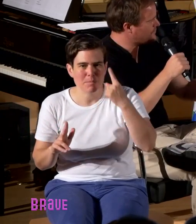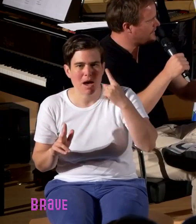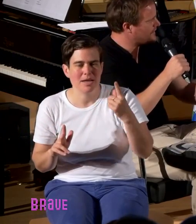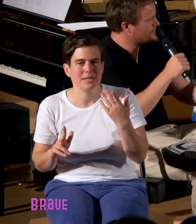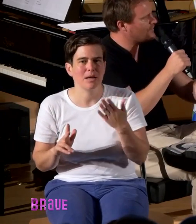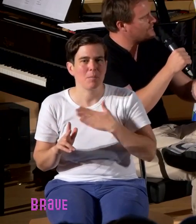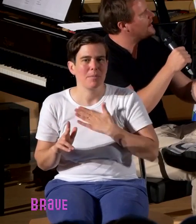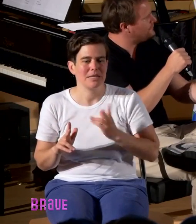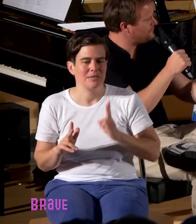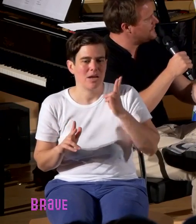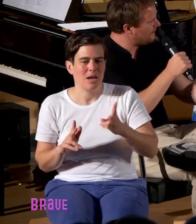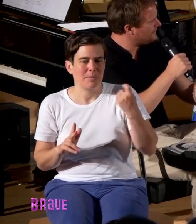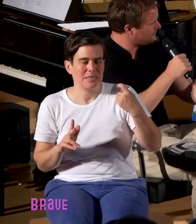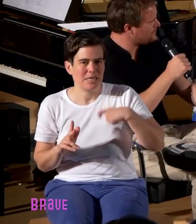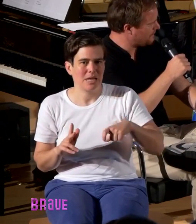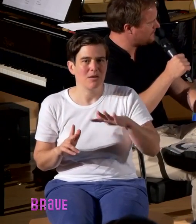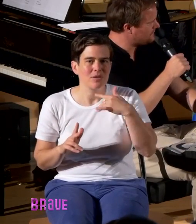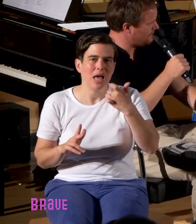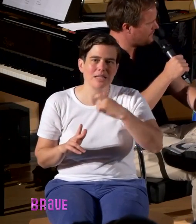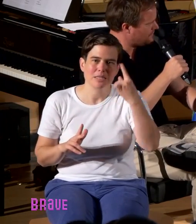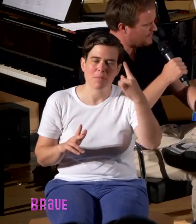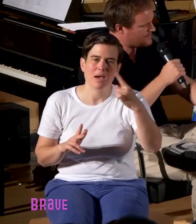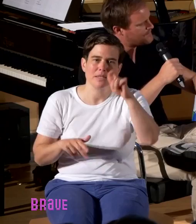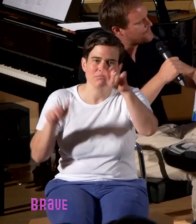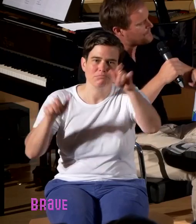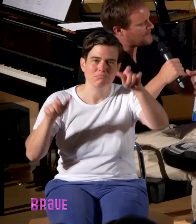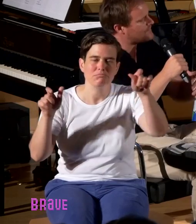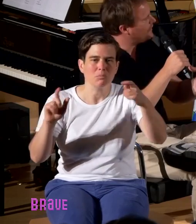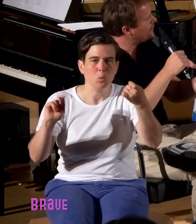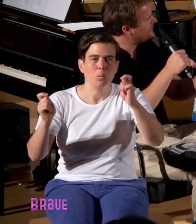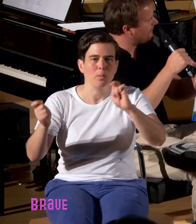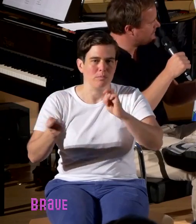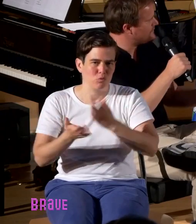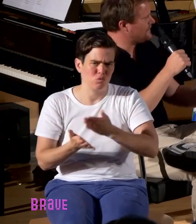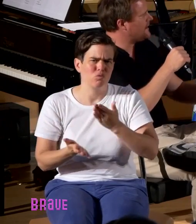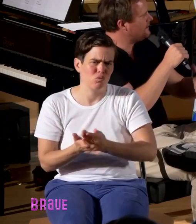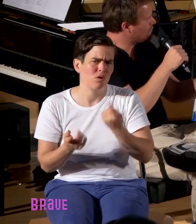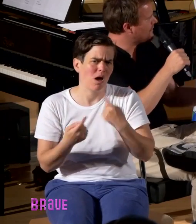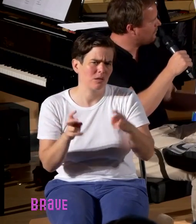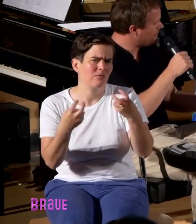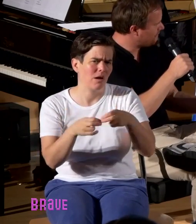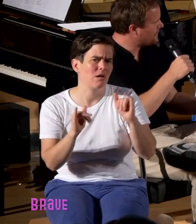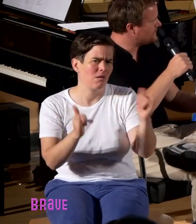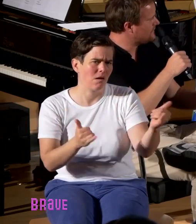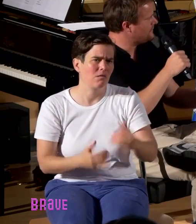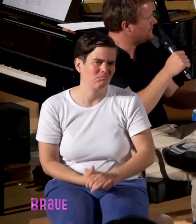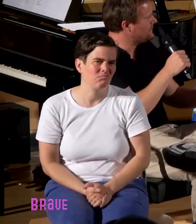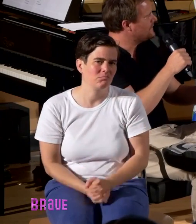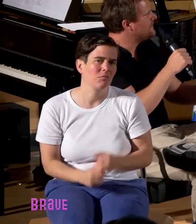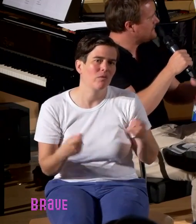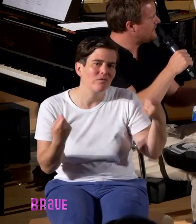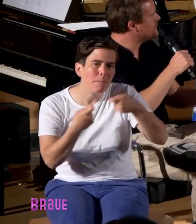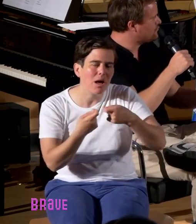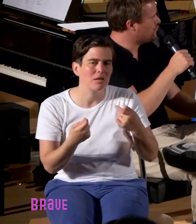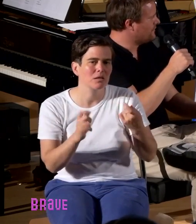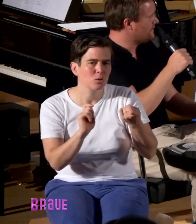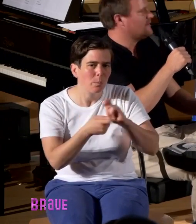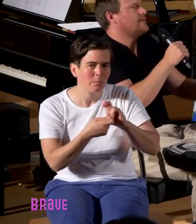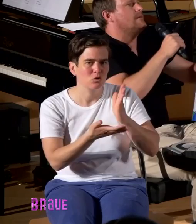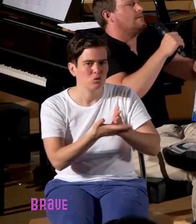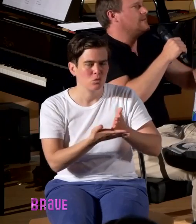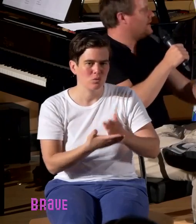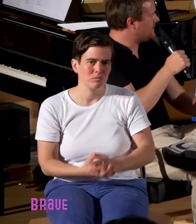in meinen 2 Jahren so, es sind viele ernst gemeinte Themen dabei, dass sich auch in anderen Vereinen und auch auf Verbandsebene Dinge